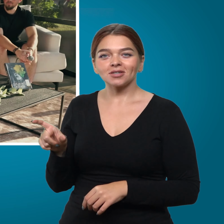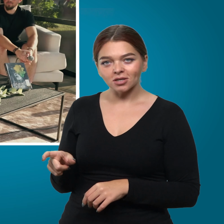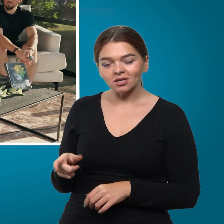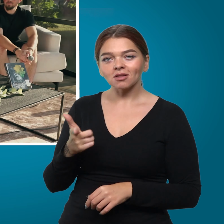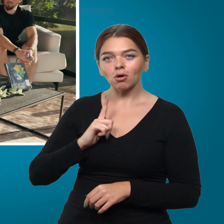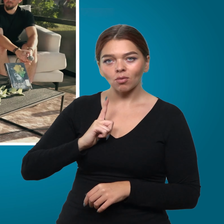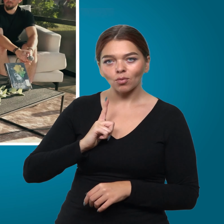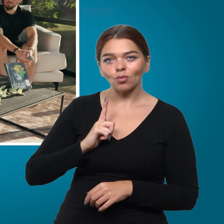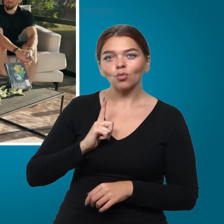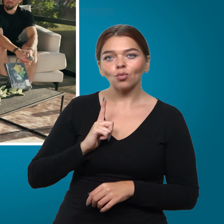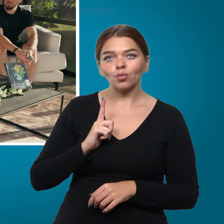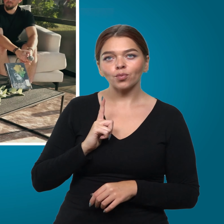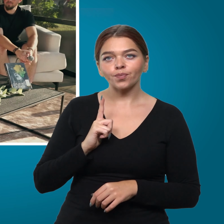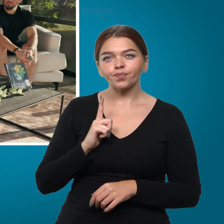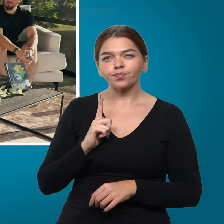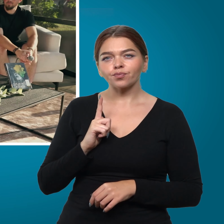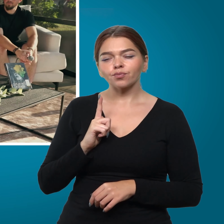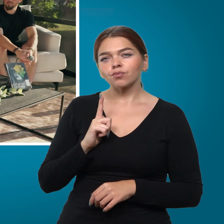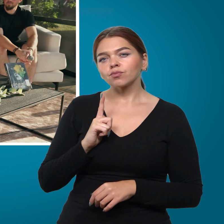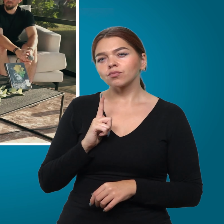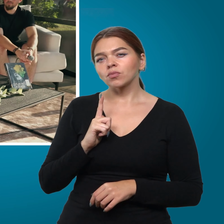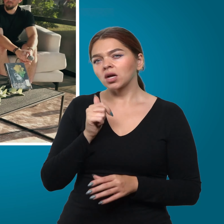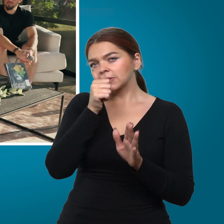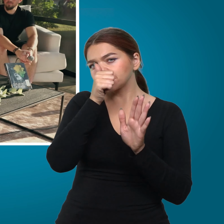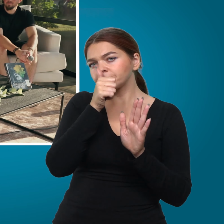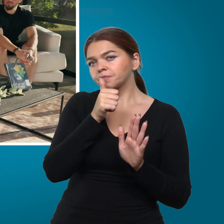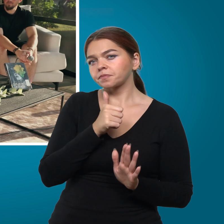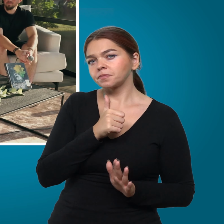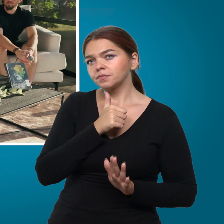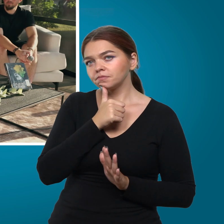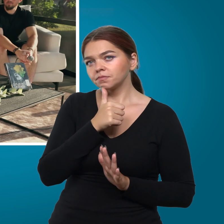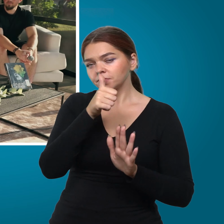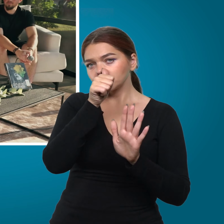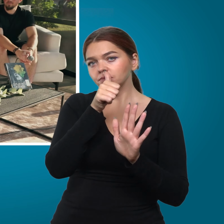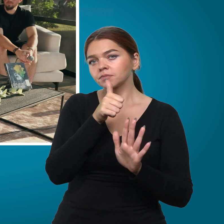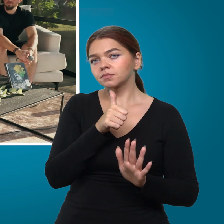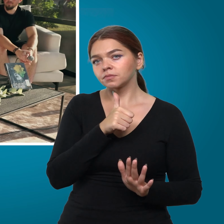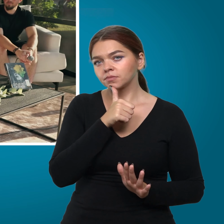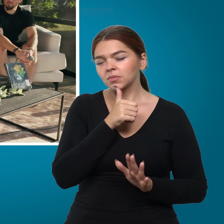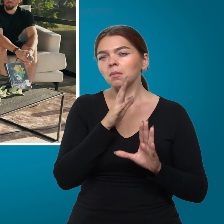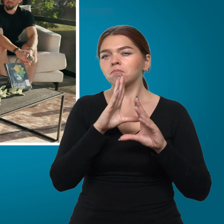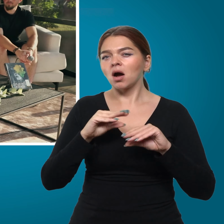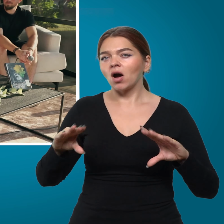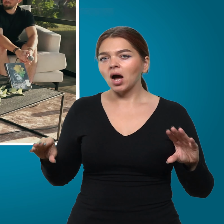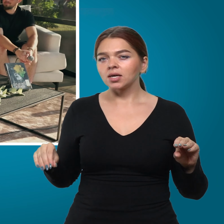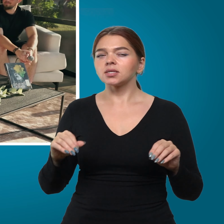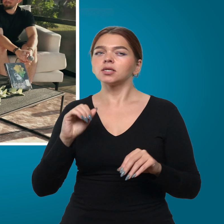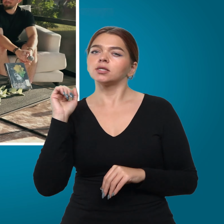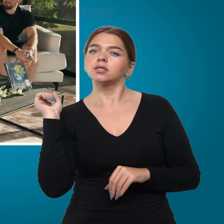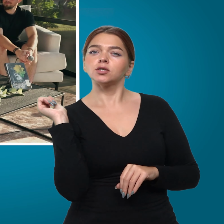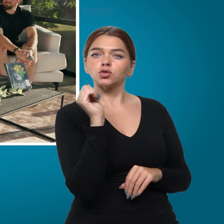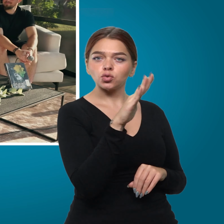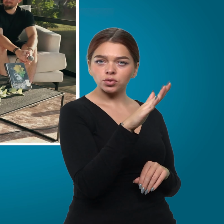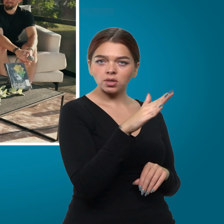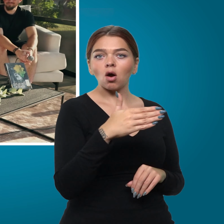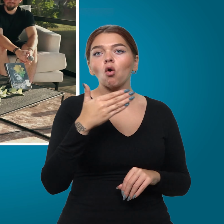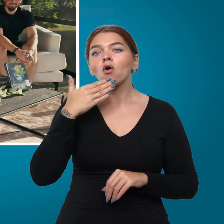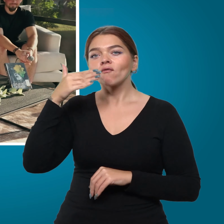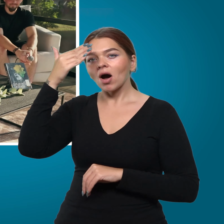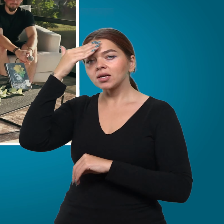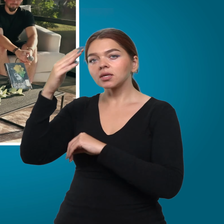paauglių literatūros konkursą, nieko nesitikėdama nusinčiau. Ir ką, ir laukiau, turbūt ilgiau laukiu negu Viktoras, nes